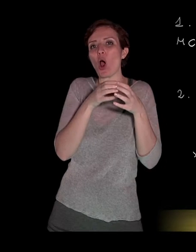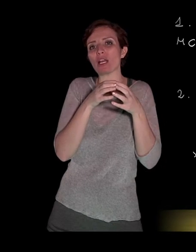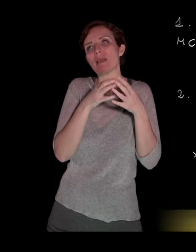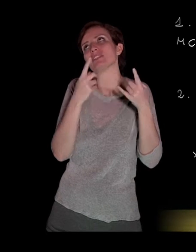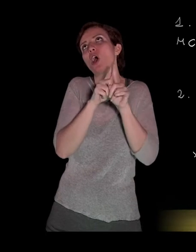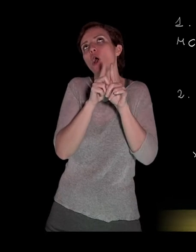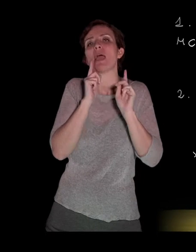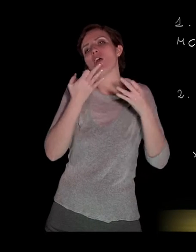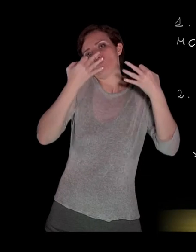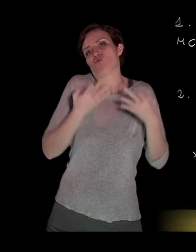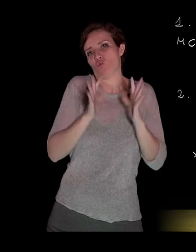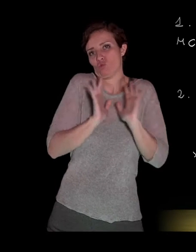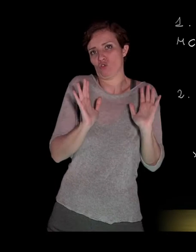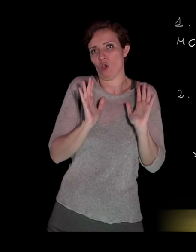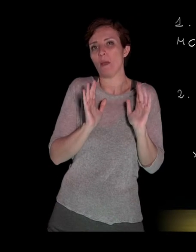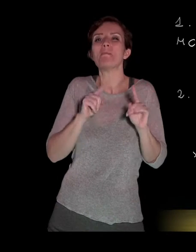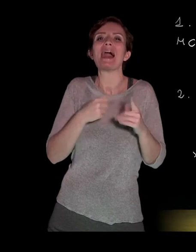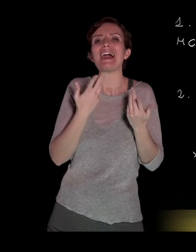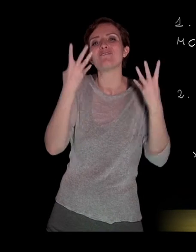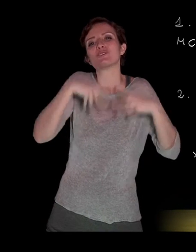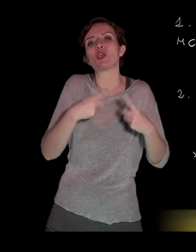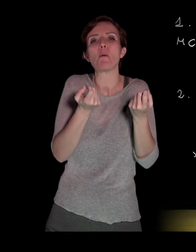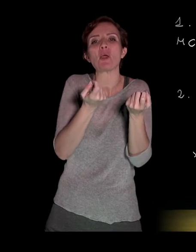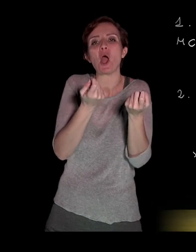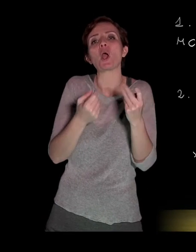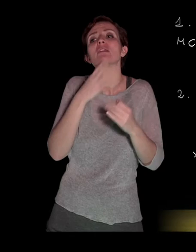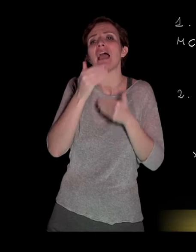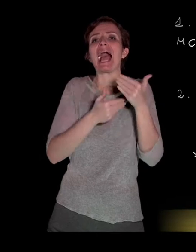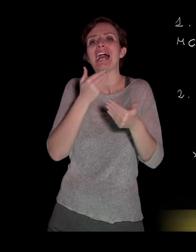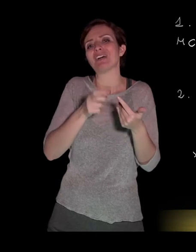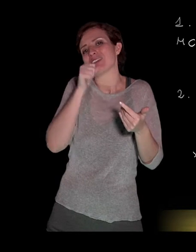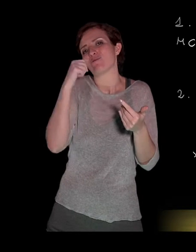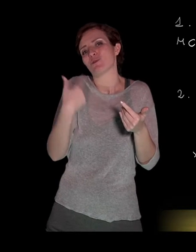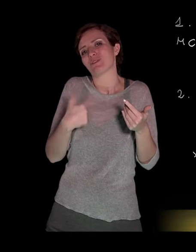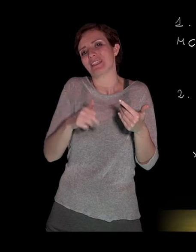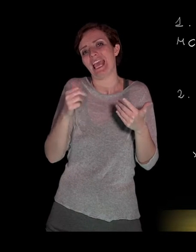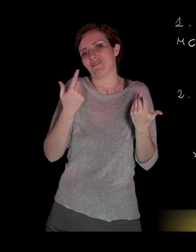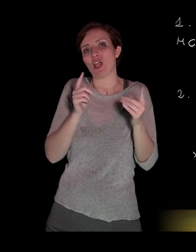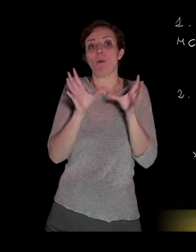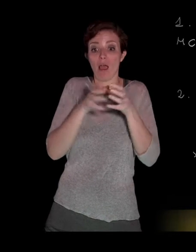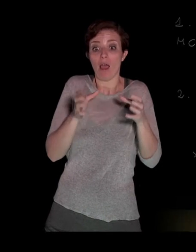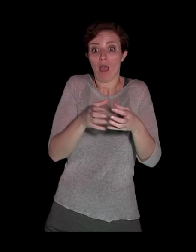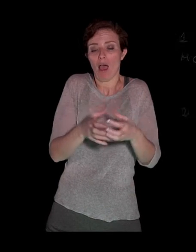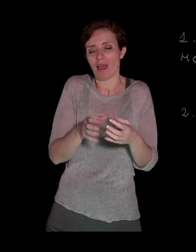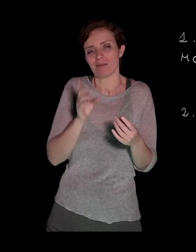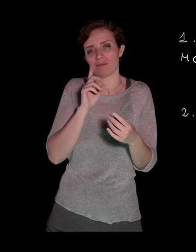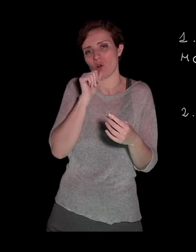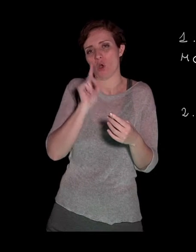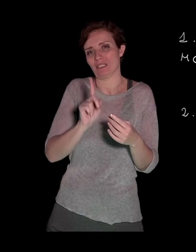formalmente corretto ma poco efficace e di conseguenza inutile andare avanti nel raccoglimento successivo